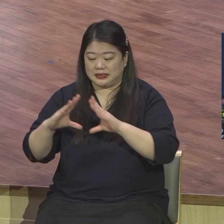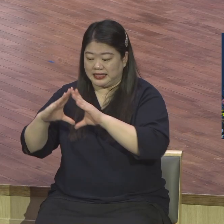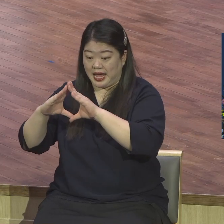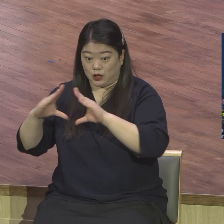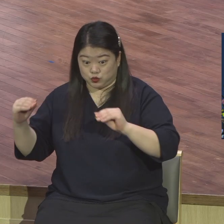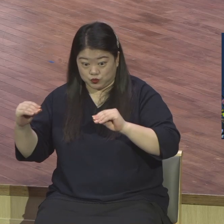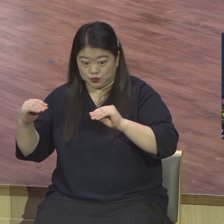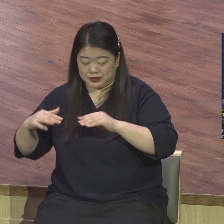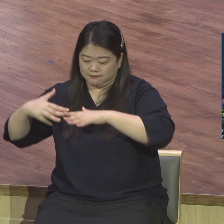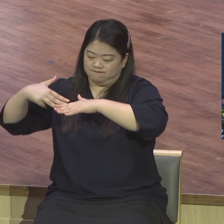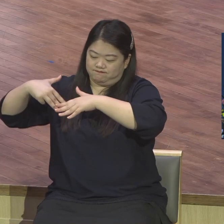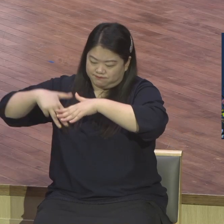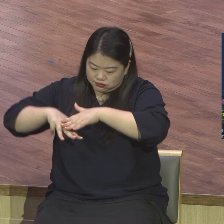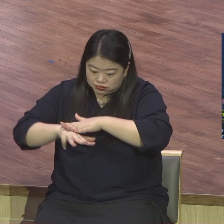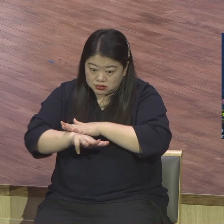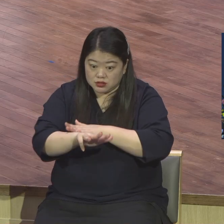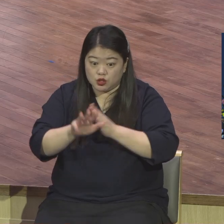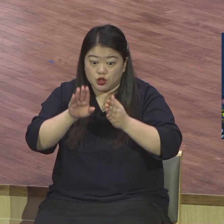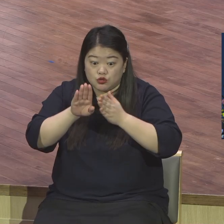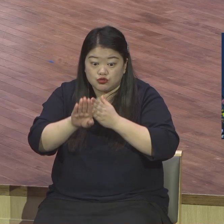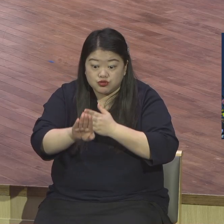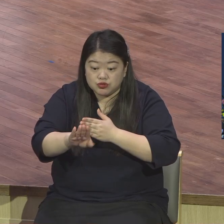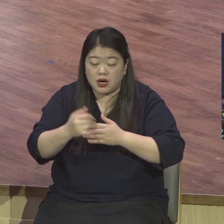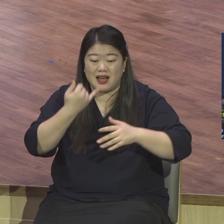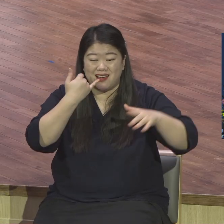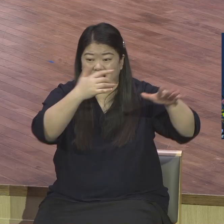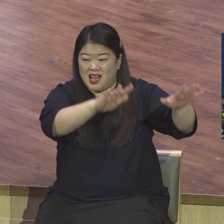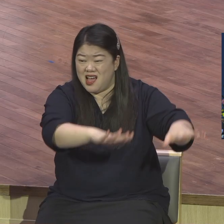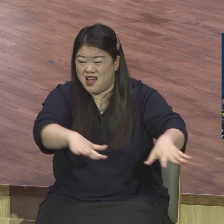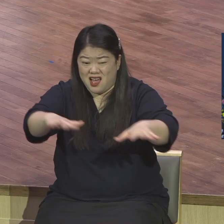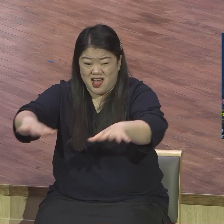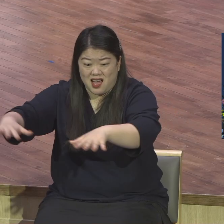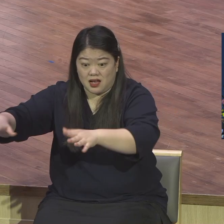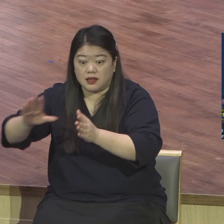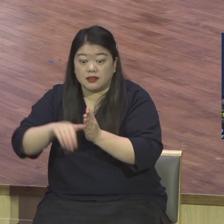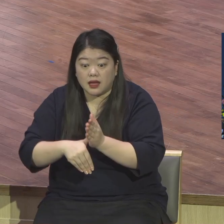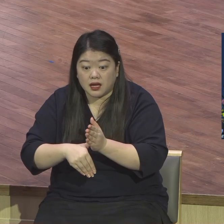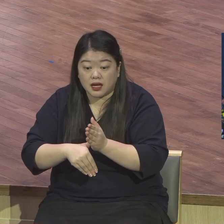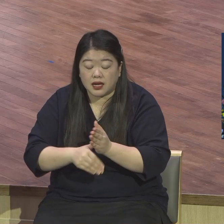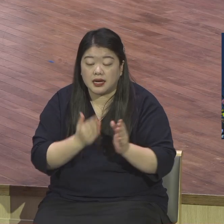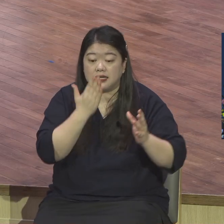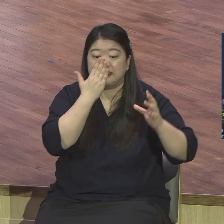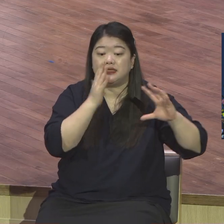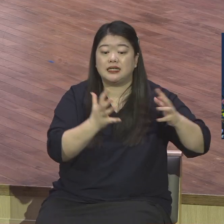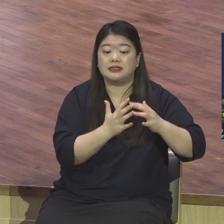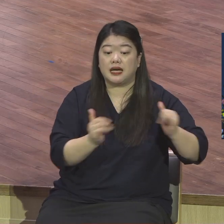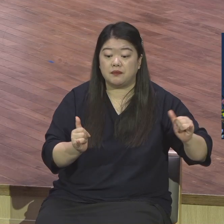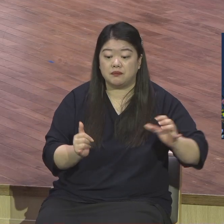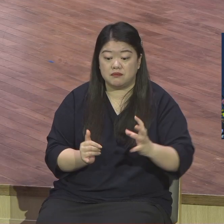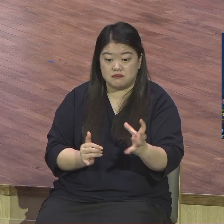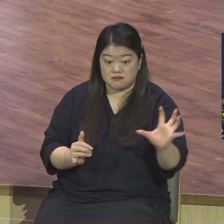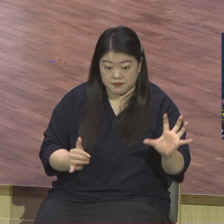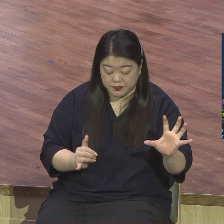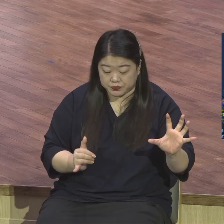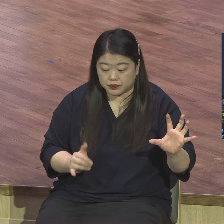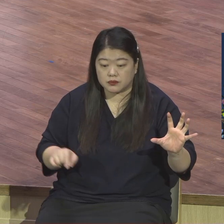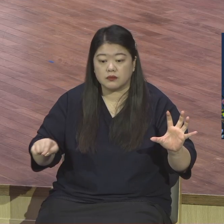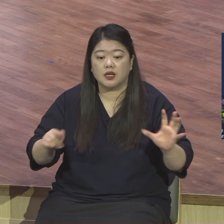홍해 앞에 서니까 백성들이 말이야 불평 원망 막 쏟아내잖아요. 고라자선 중심으로.